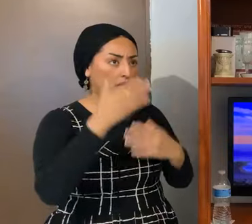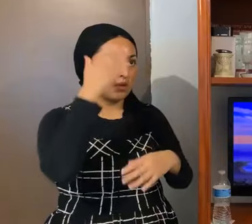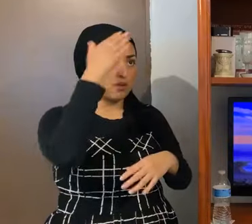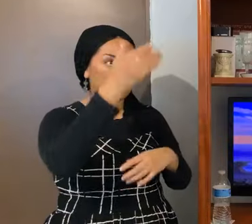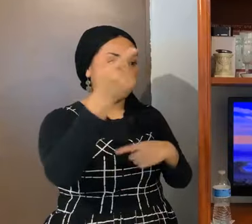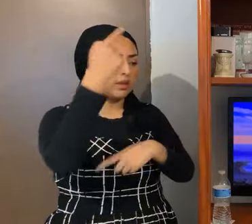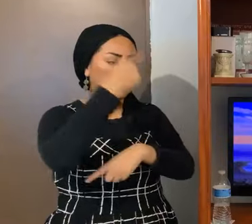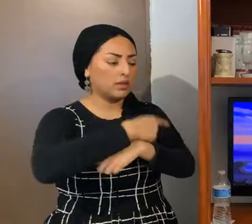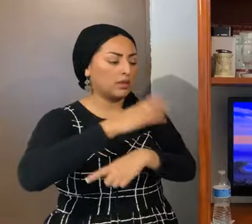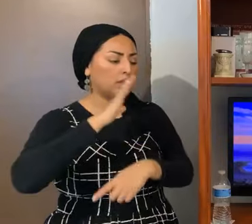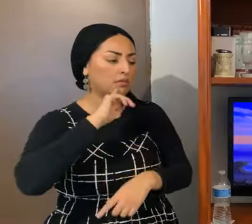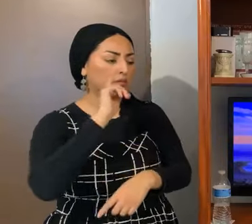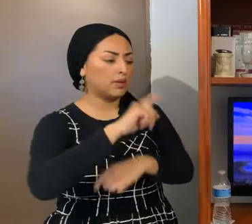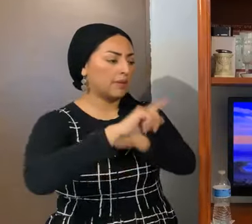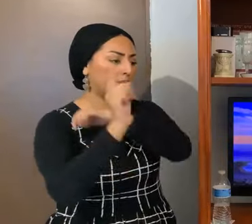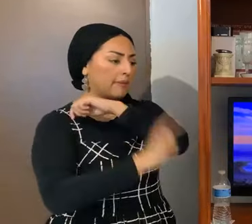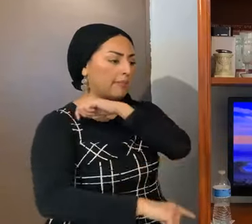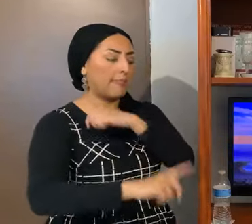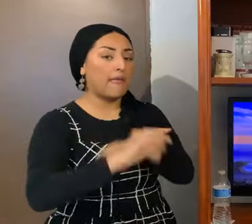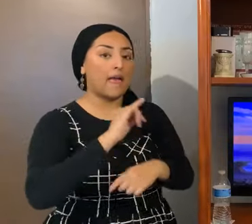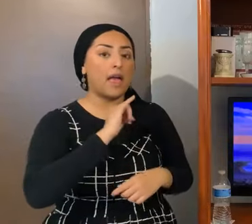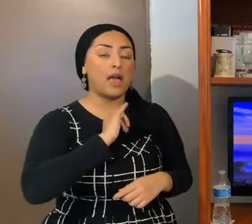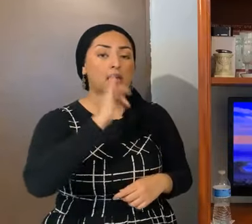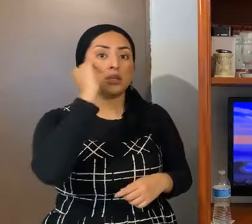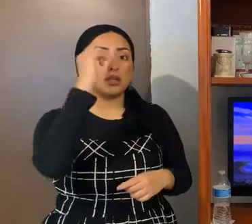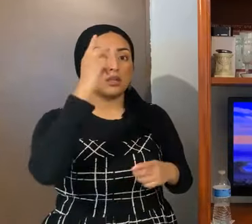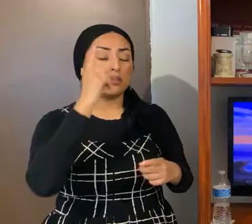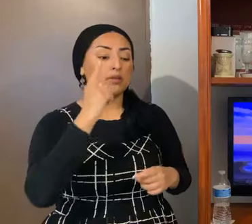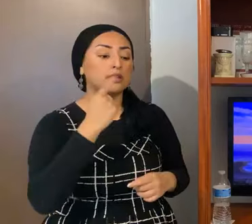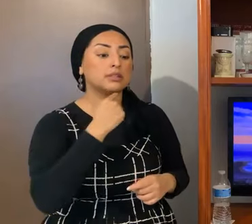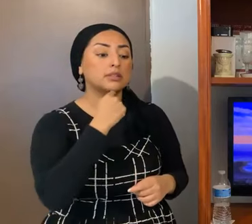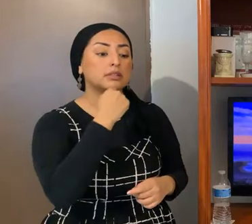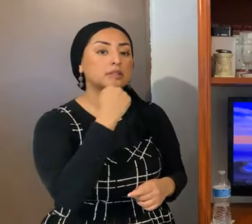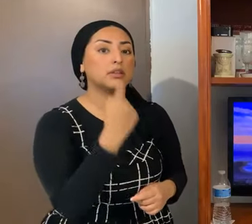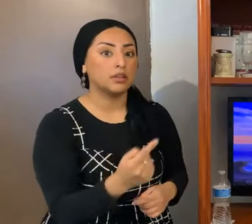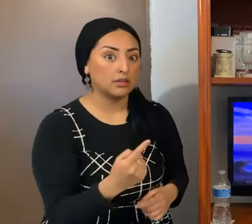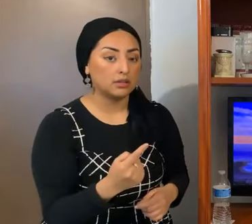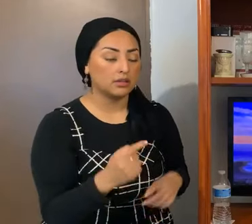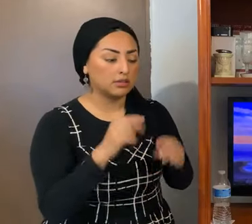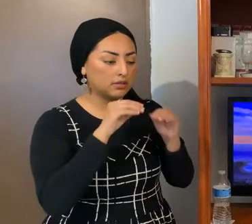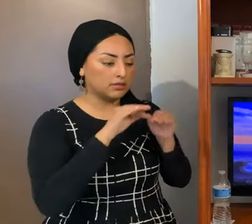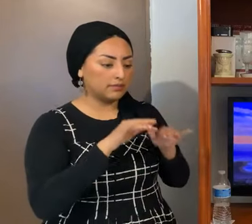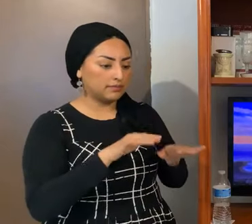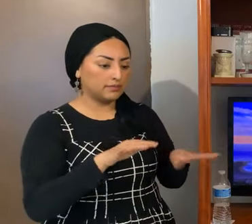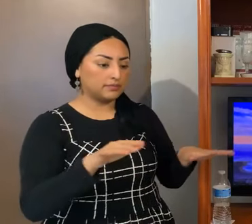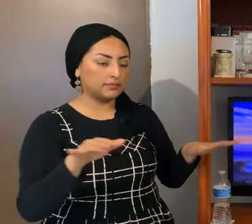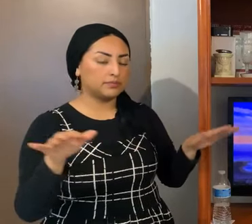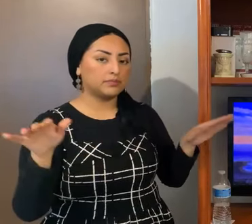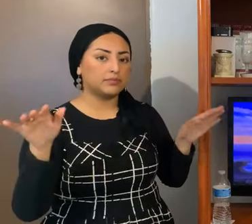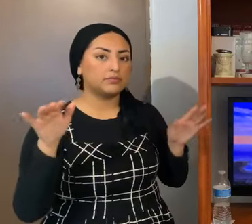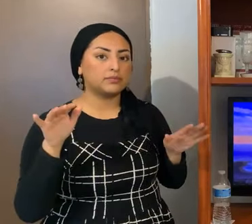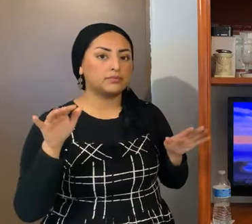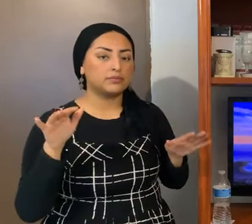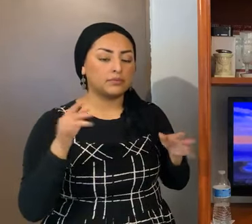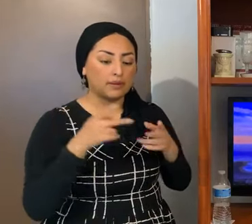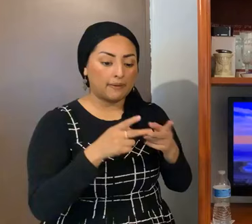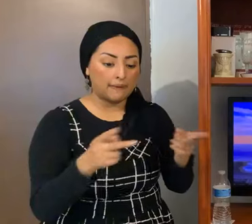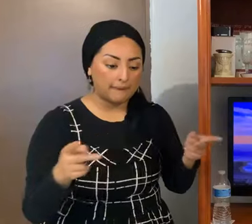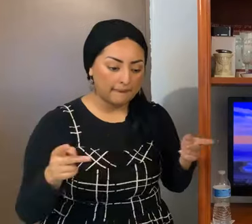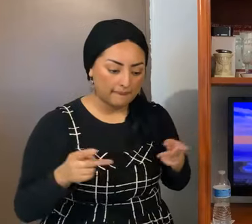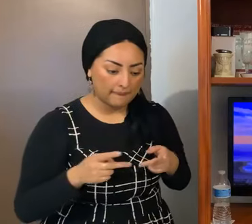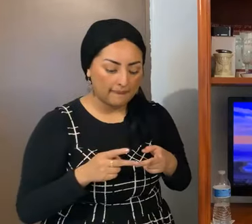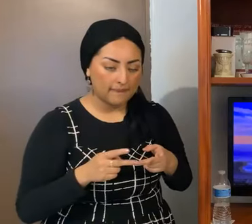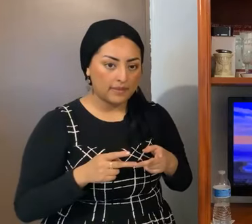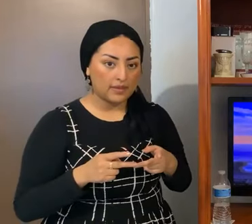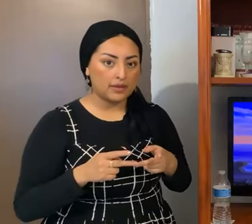yo contra ti? Yo, Yahweh, he hablado y lo haré. Te dispersaré por las naciones y te esparciré por las tierras, y